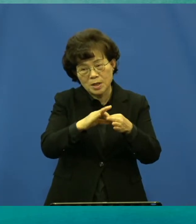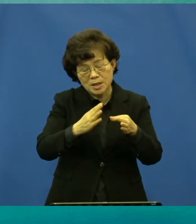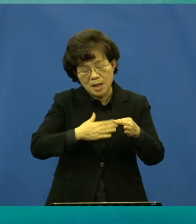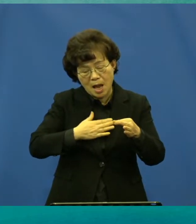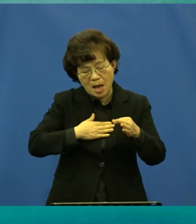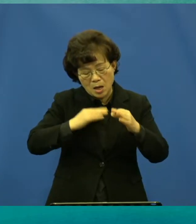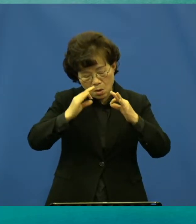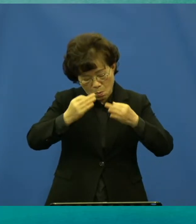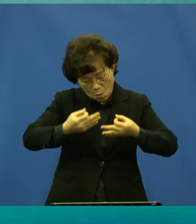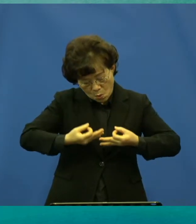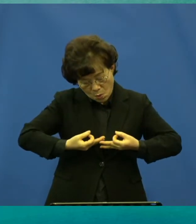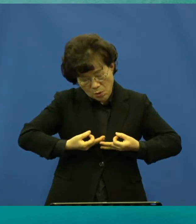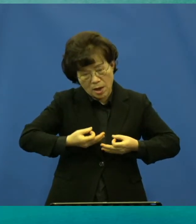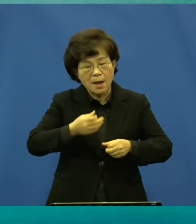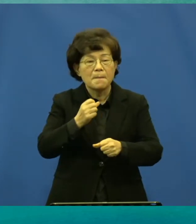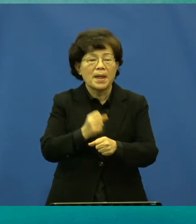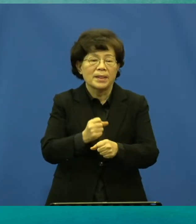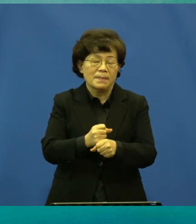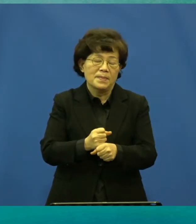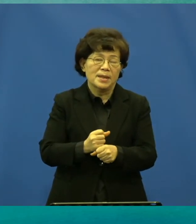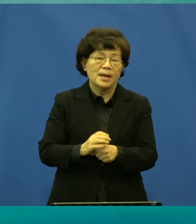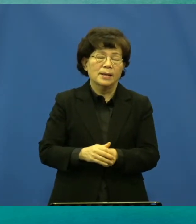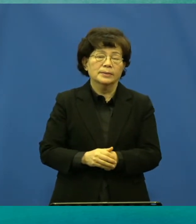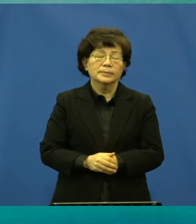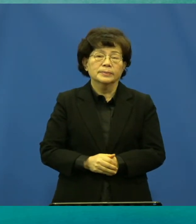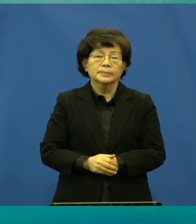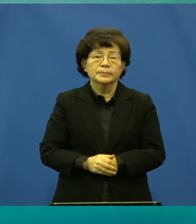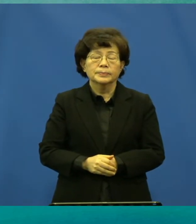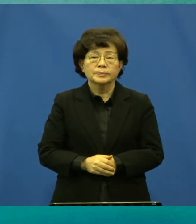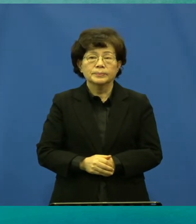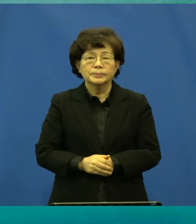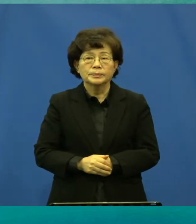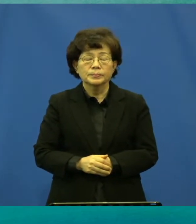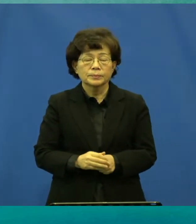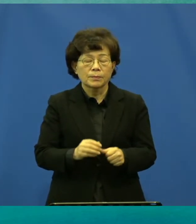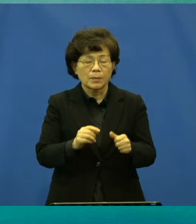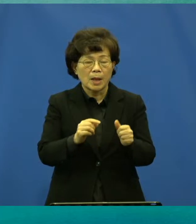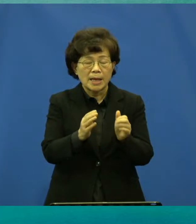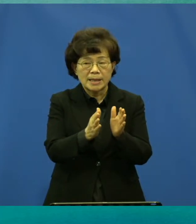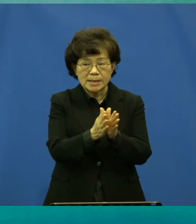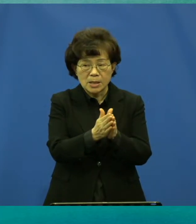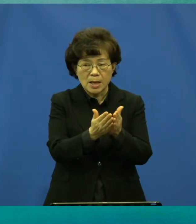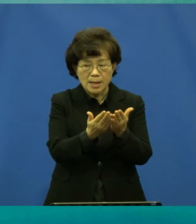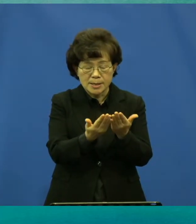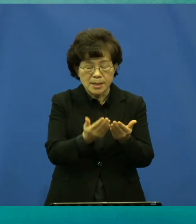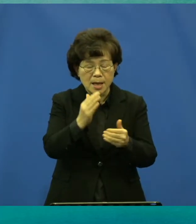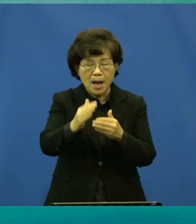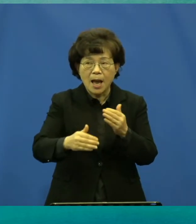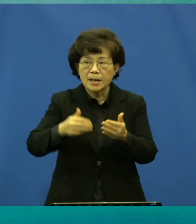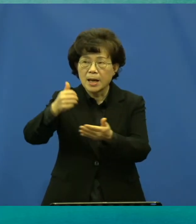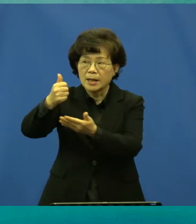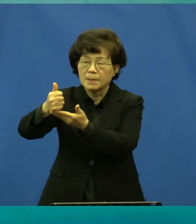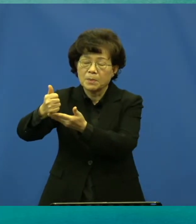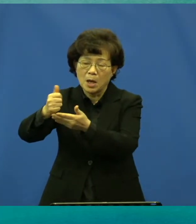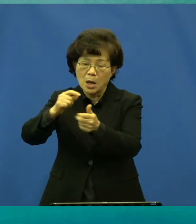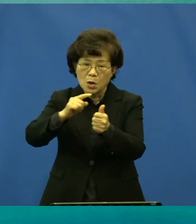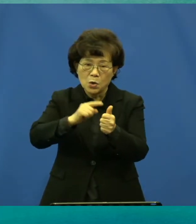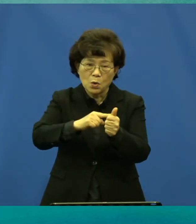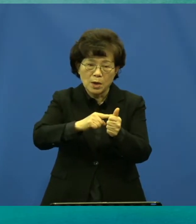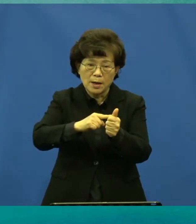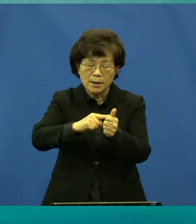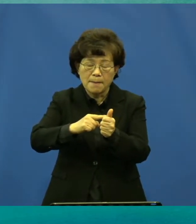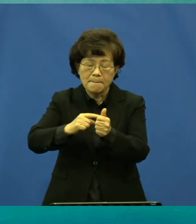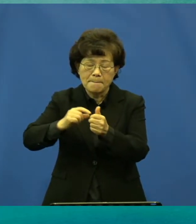보게 하고 또 배우게 합니다. 자, 요나서에서 하나님과 요나는 매우 밀착되어